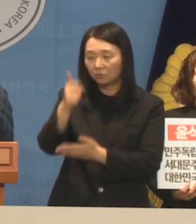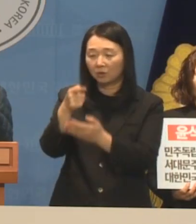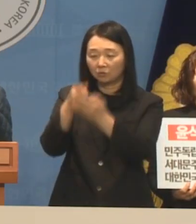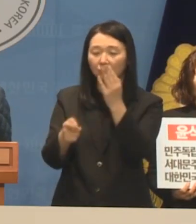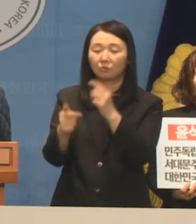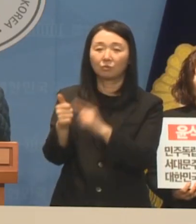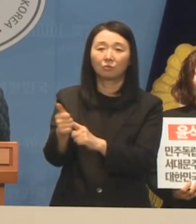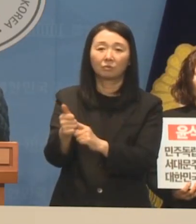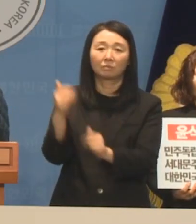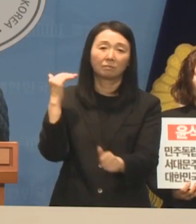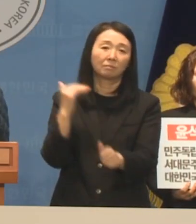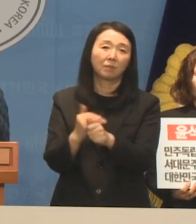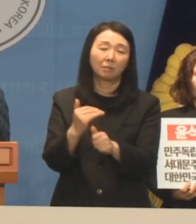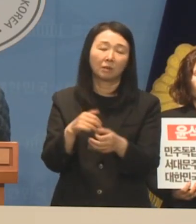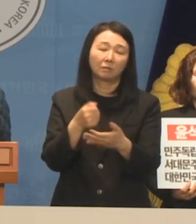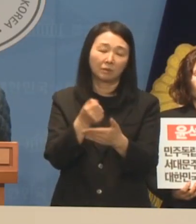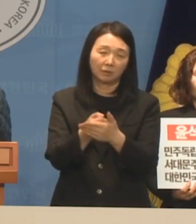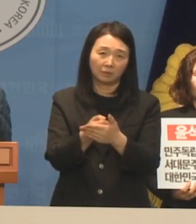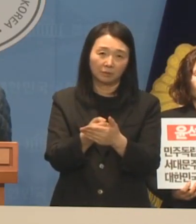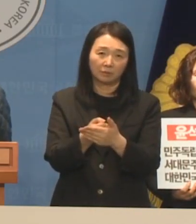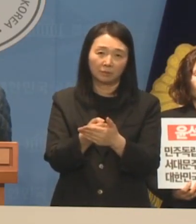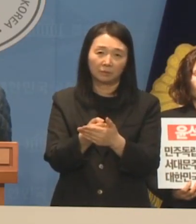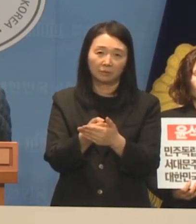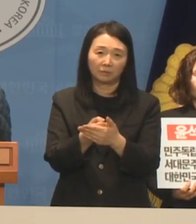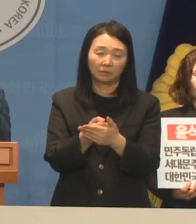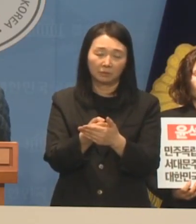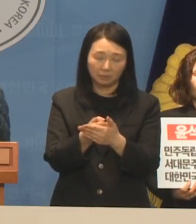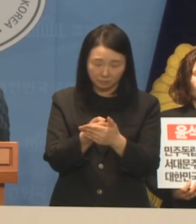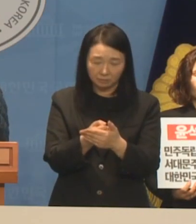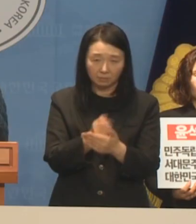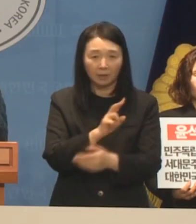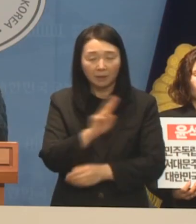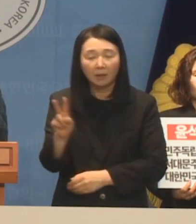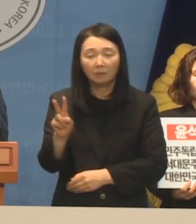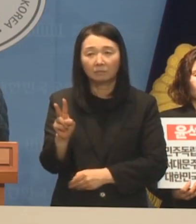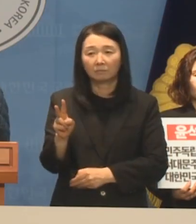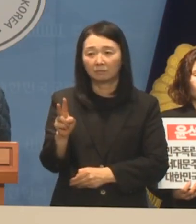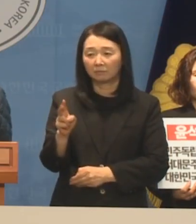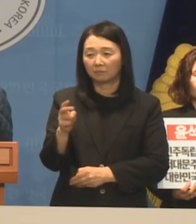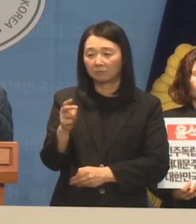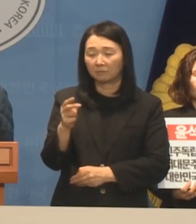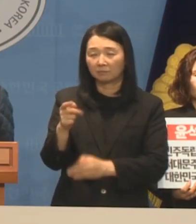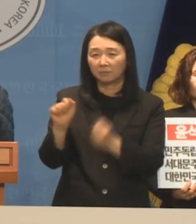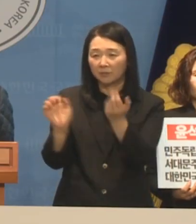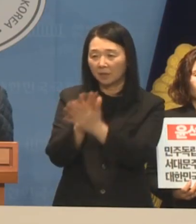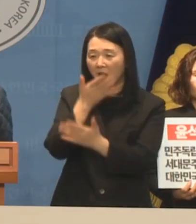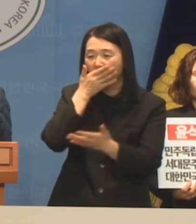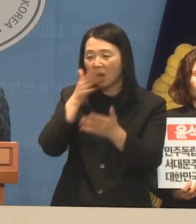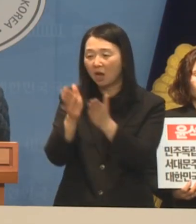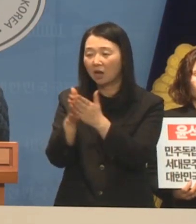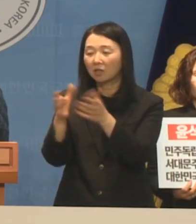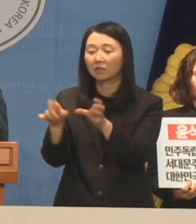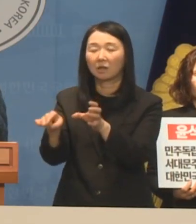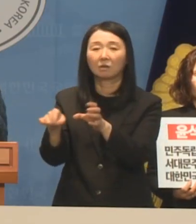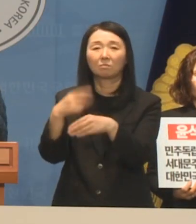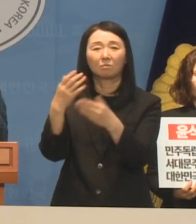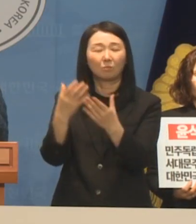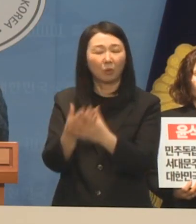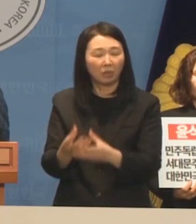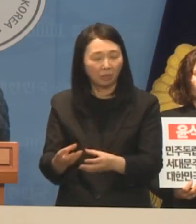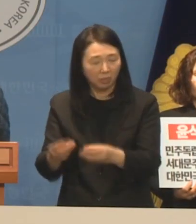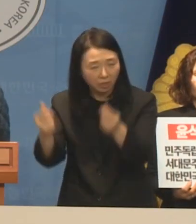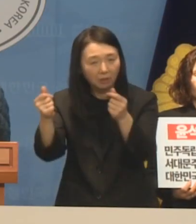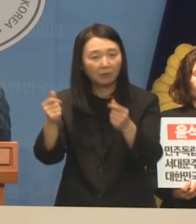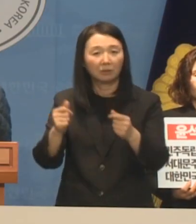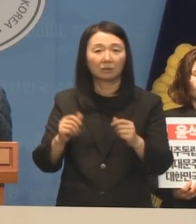윤석열의 파면을 결정해야 그 내란 수괴 동조 세력들까지 확실하게 정비해서